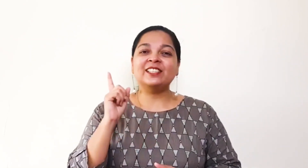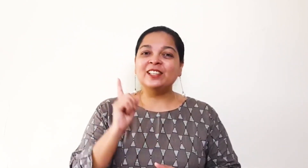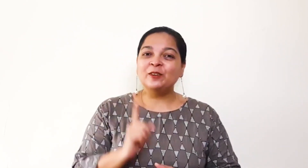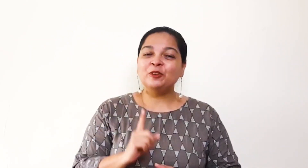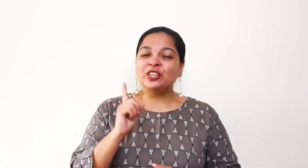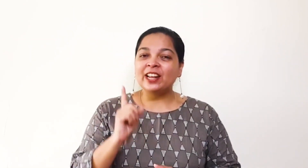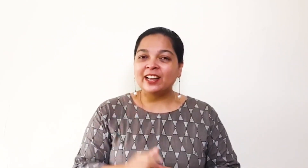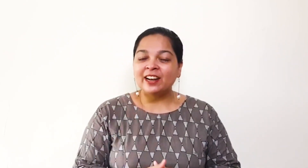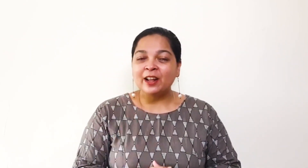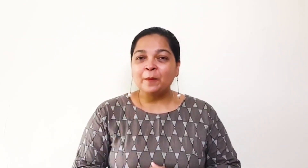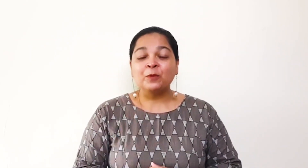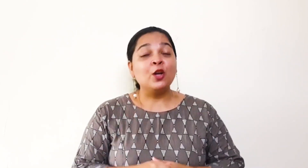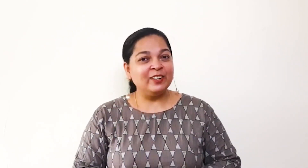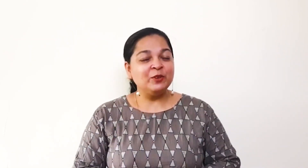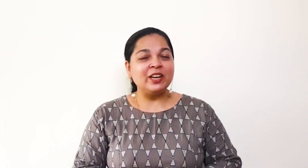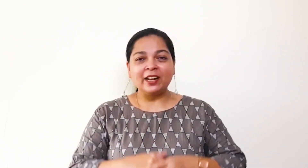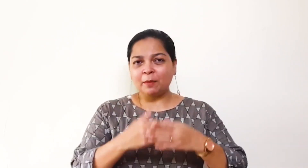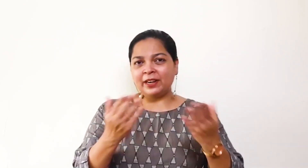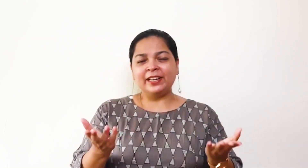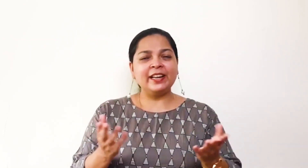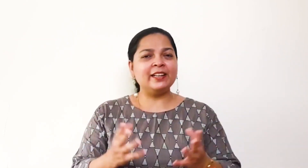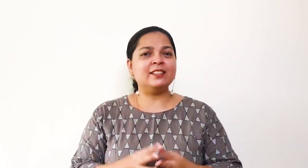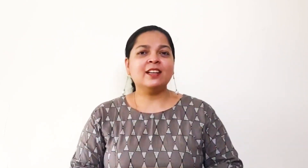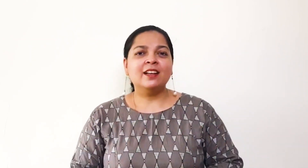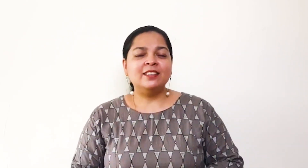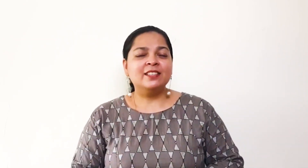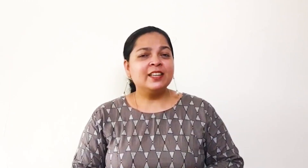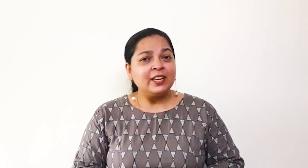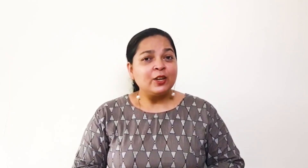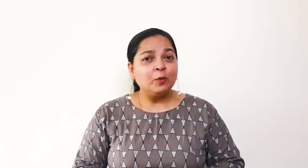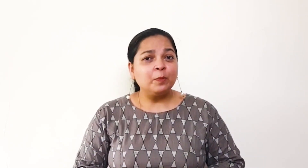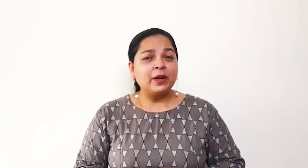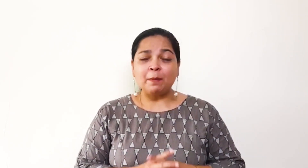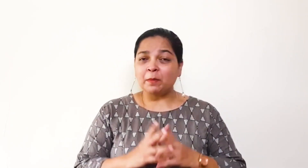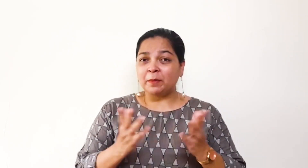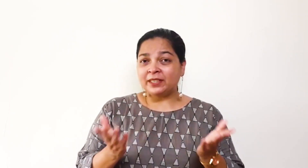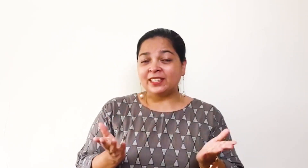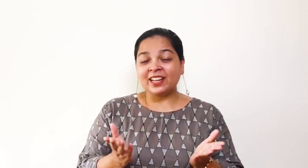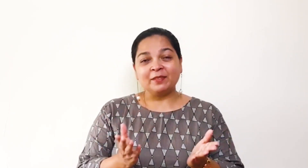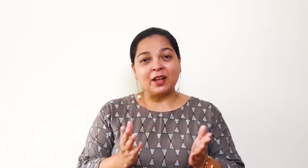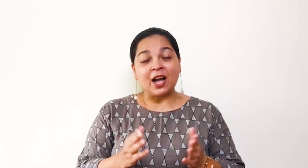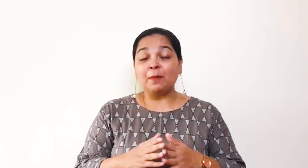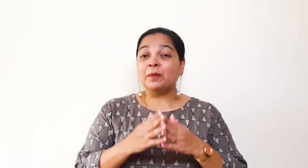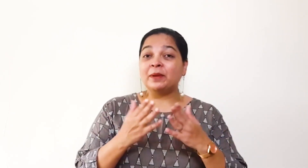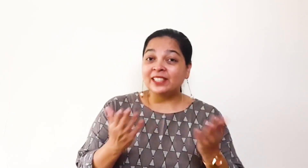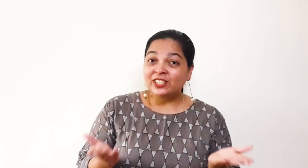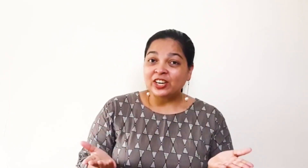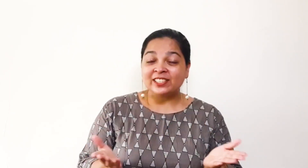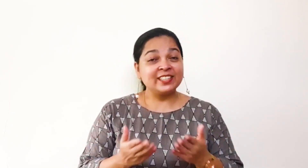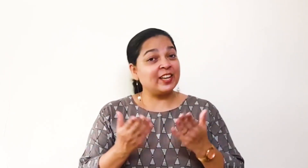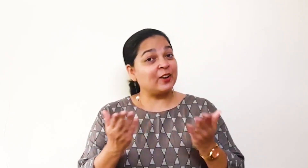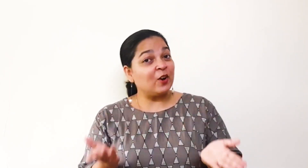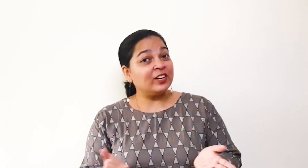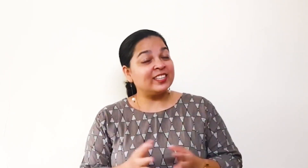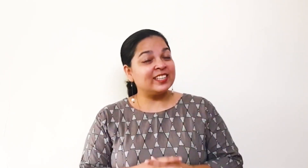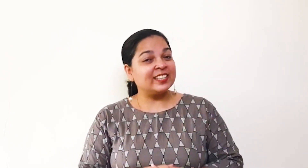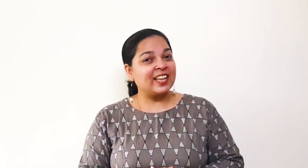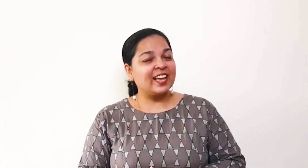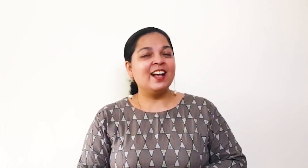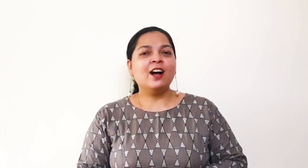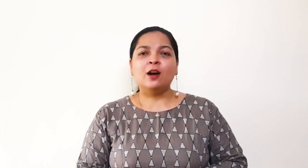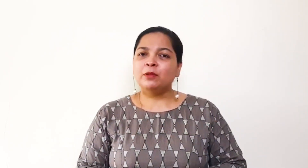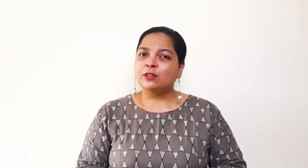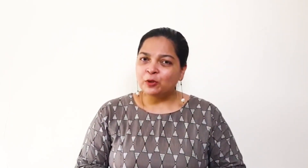आमको निश्चय जणैबे। हालेलुया। प्रेस द लॉर्ड। एही प्रोग्राम रो लिंक को निज सांग साथी को